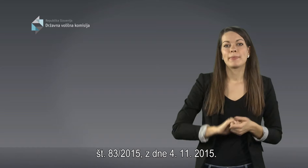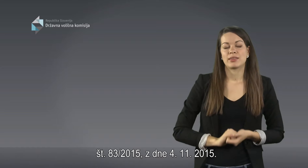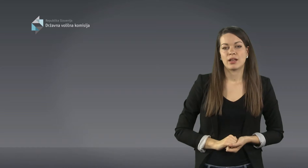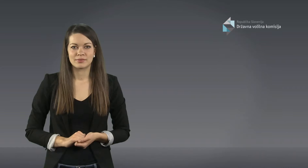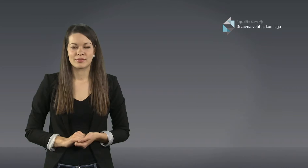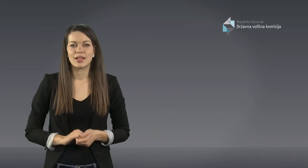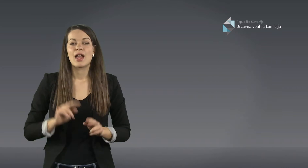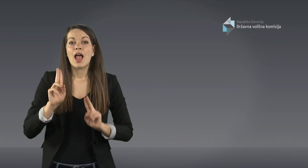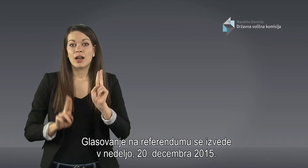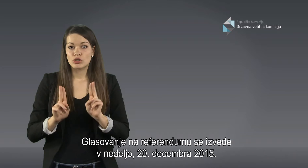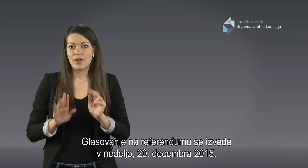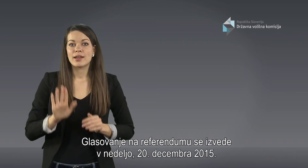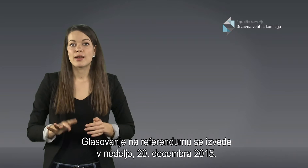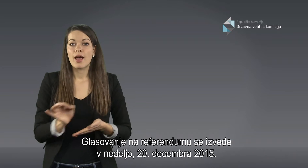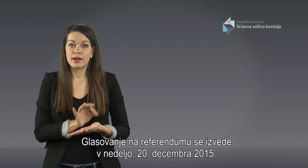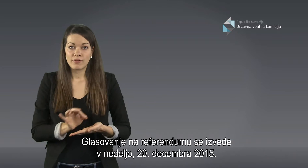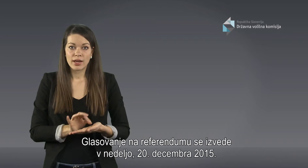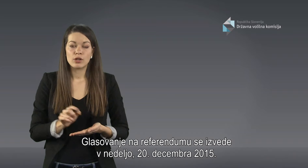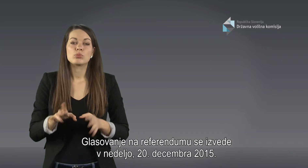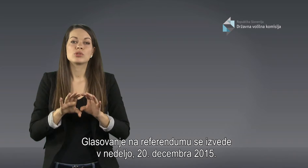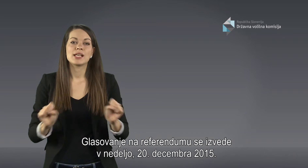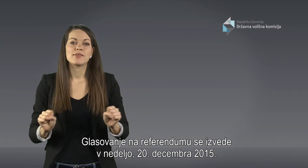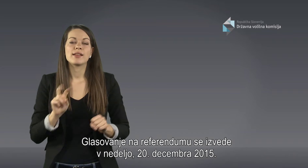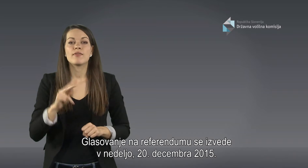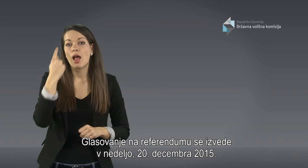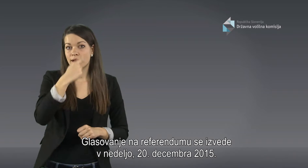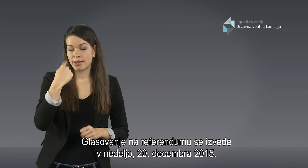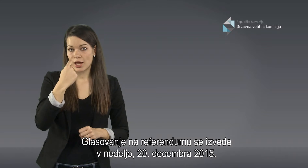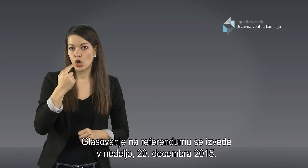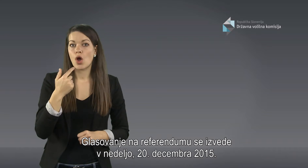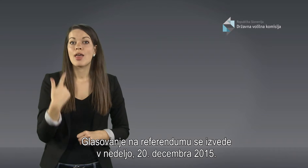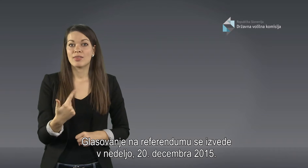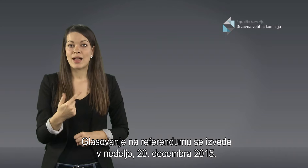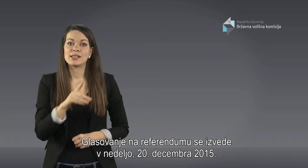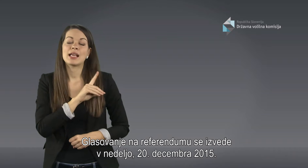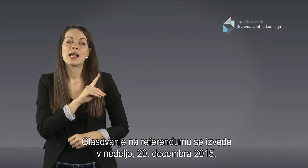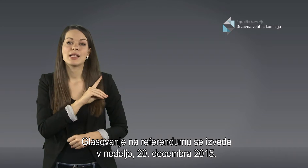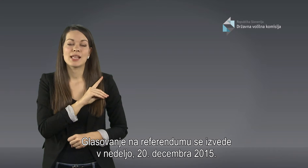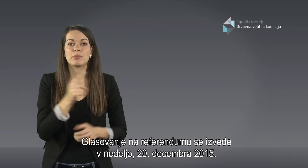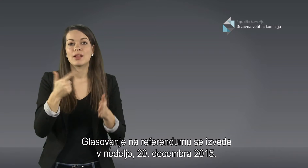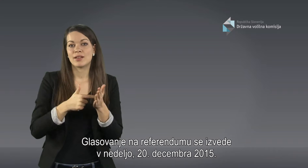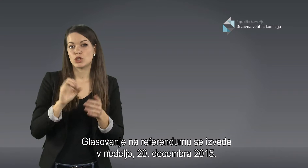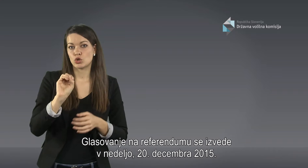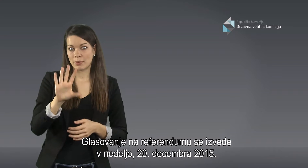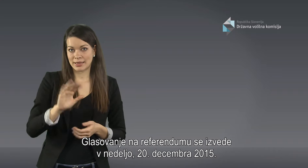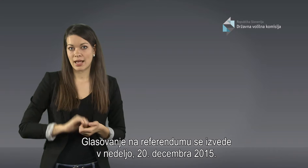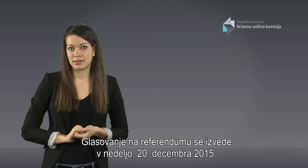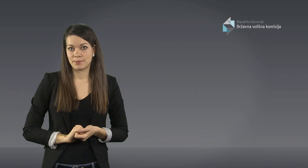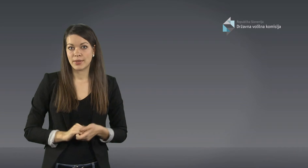4.11.2015. Glasovanje na referendumu se izvede v nedeljo 20. decembra 2015.